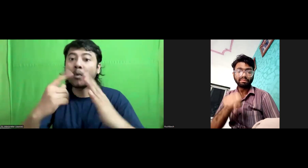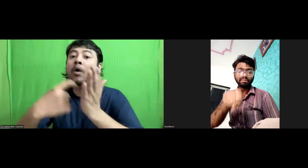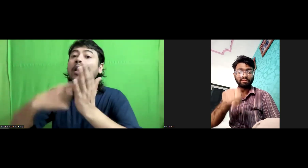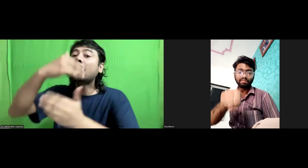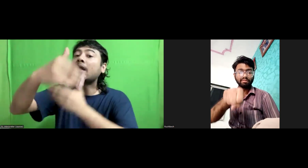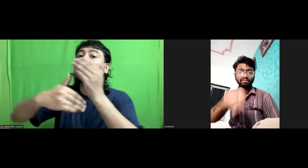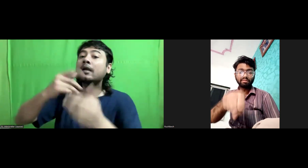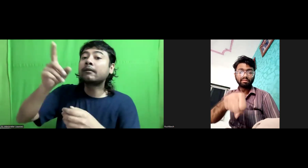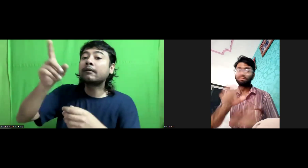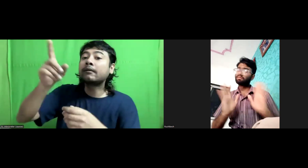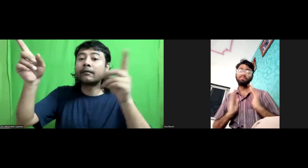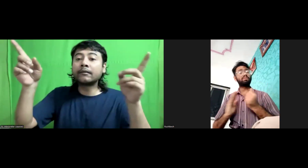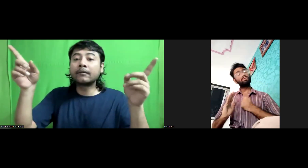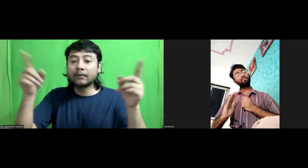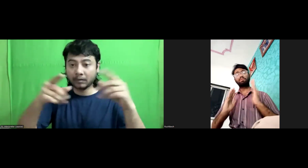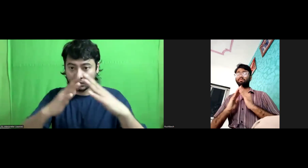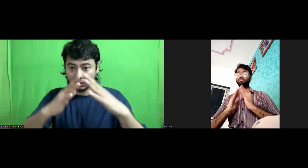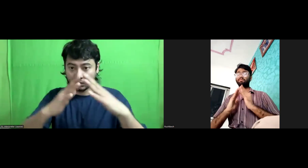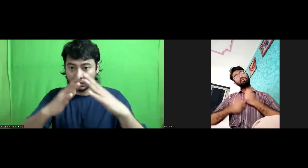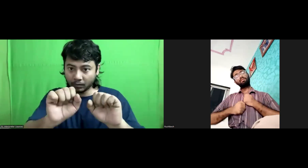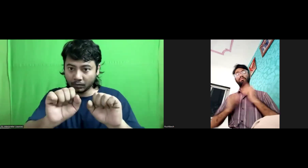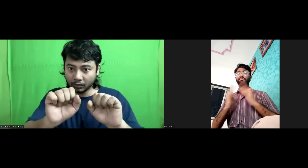लाइक डेड देन यू शुड नॉट डू दैट.